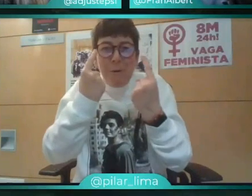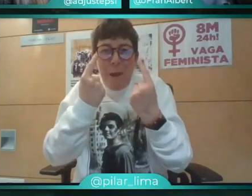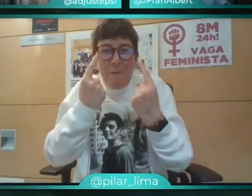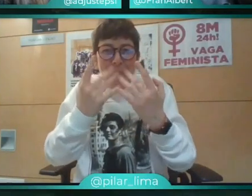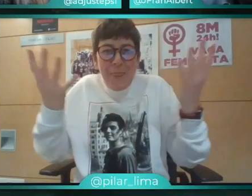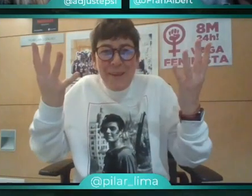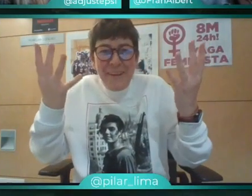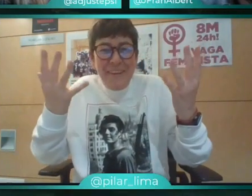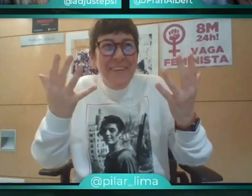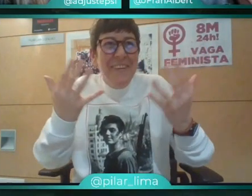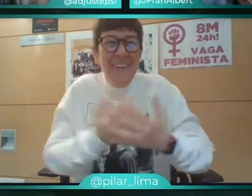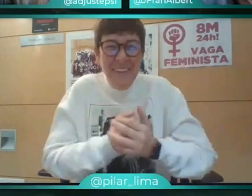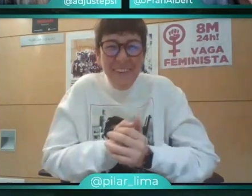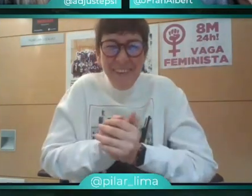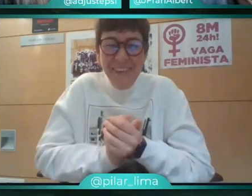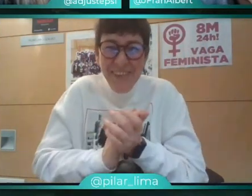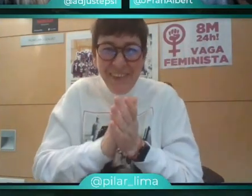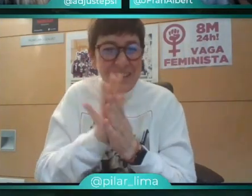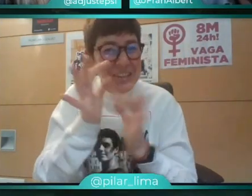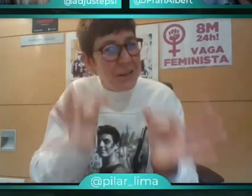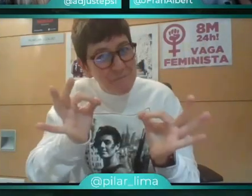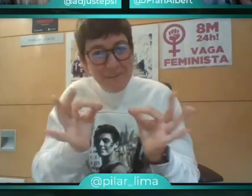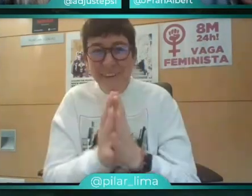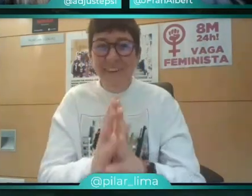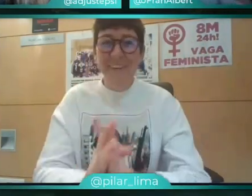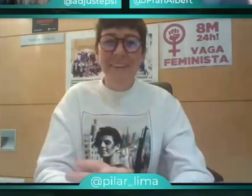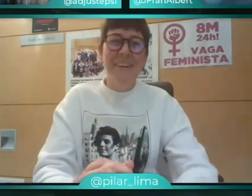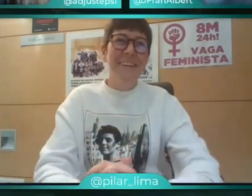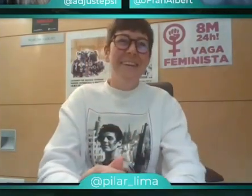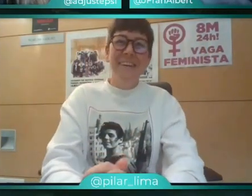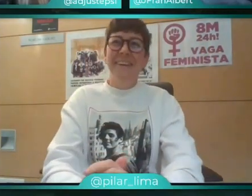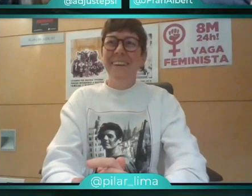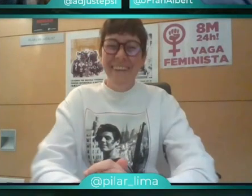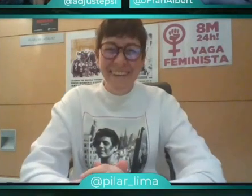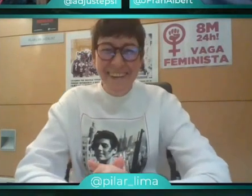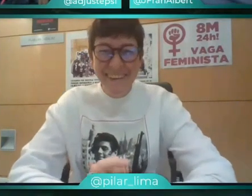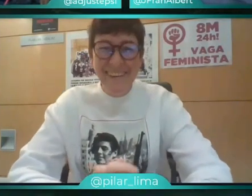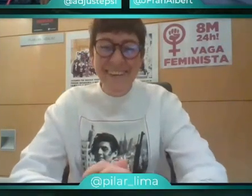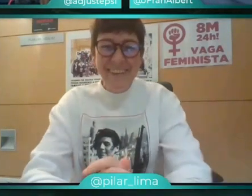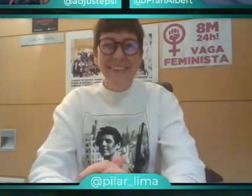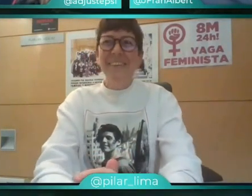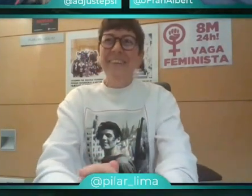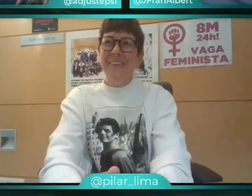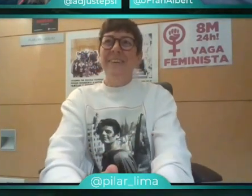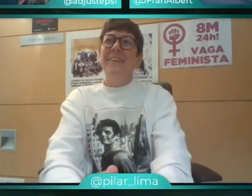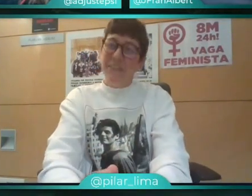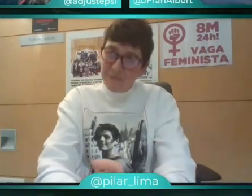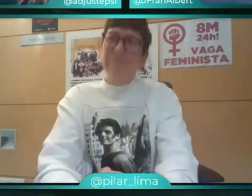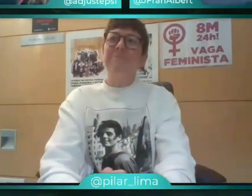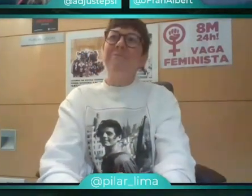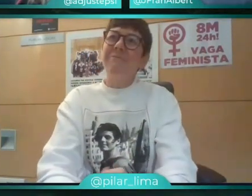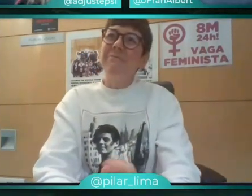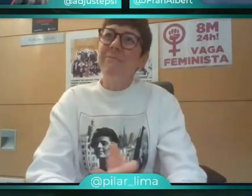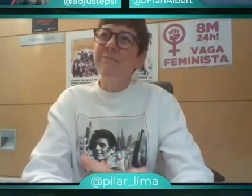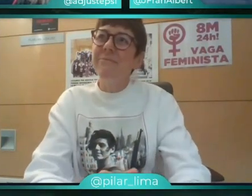Pues para todo para todo hay una primera vez nada Pilar la verdad es que imagino